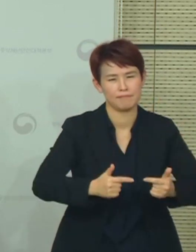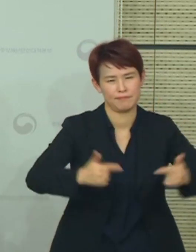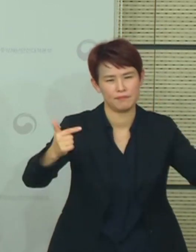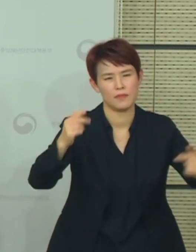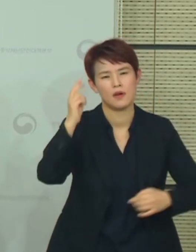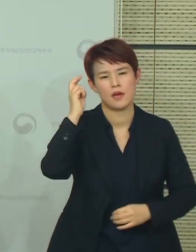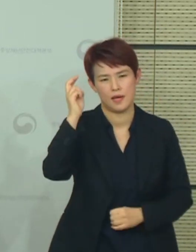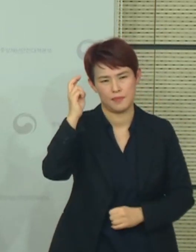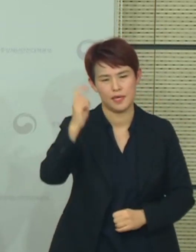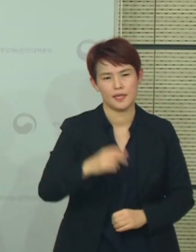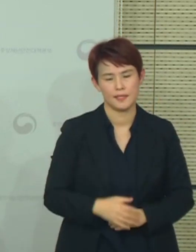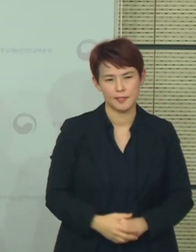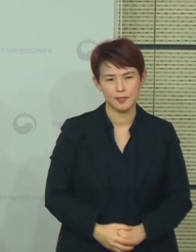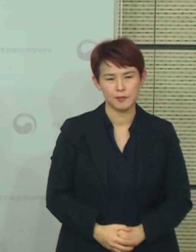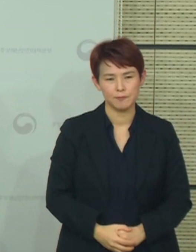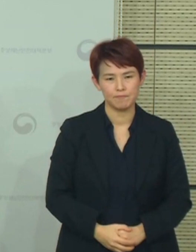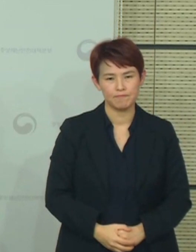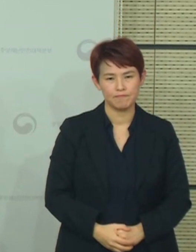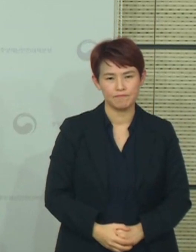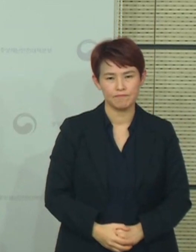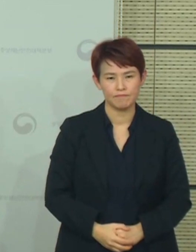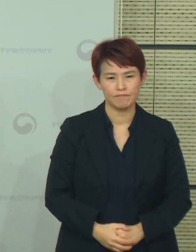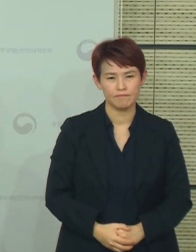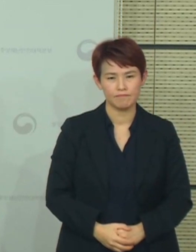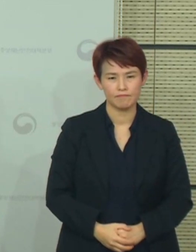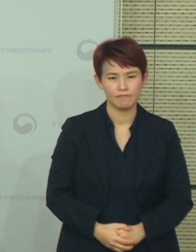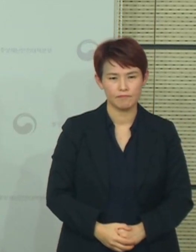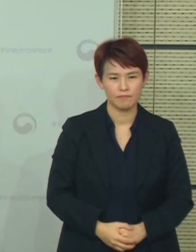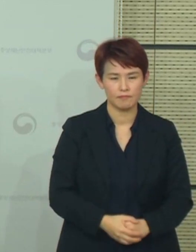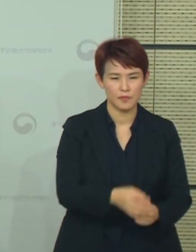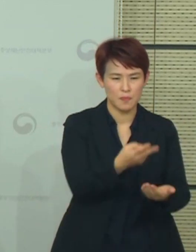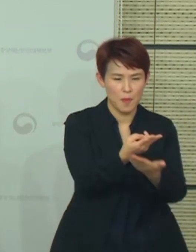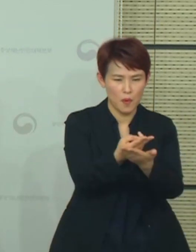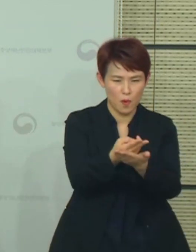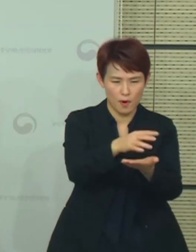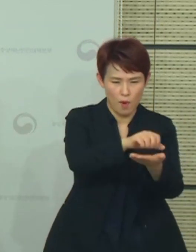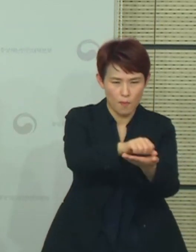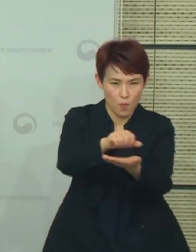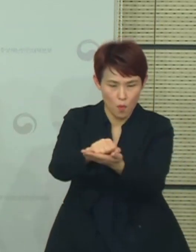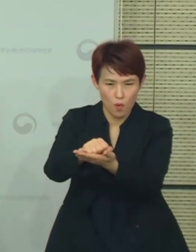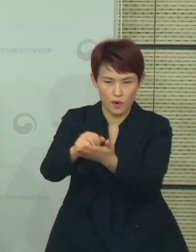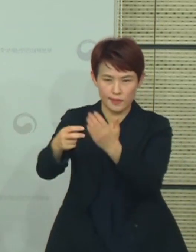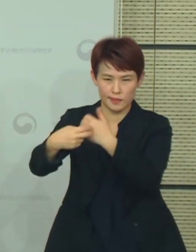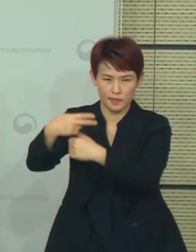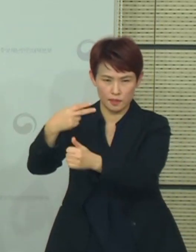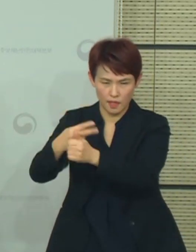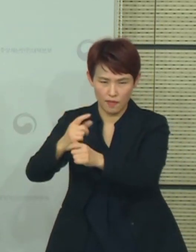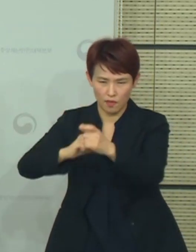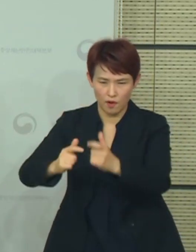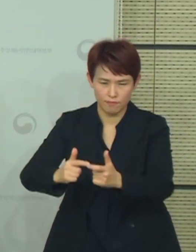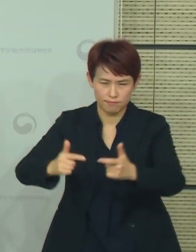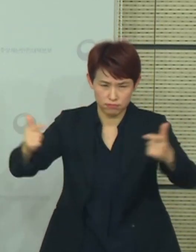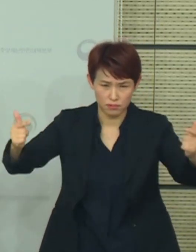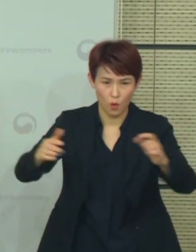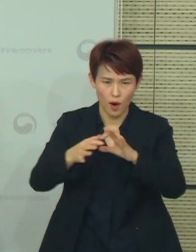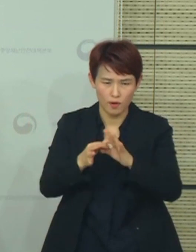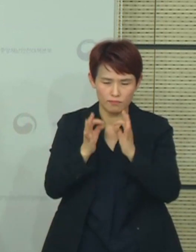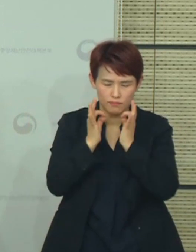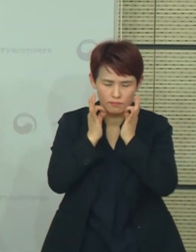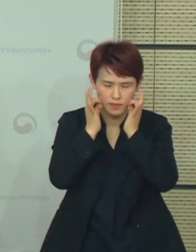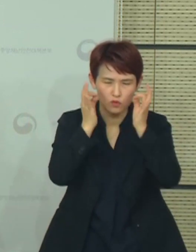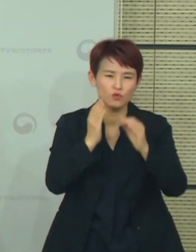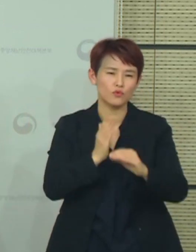것으로 예상을 하고 있습니다. 저희들이 병상 확보나 의료 인력 충원 등에 대해서 최대한